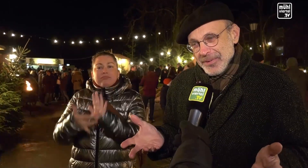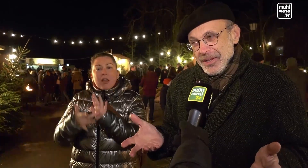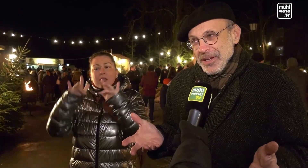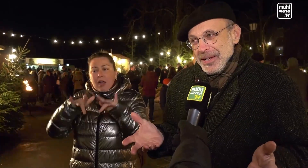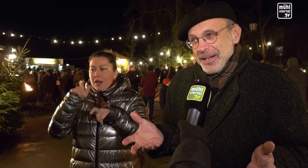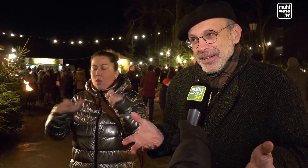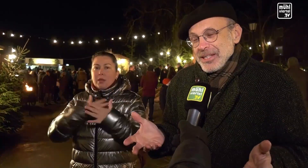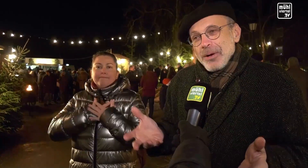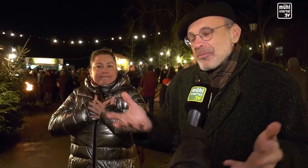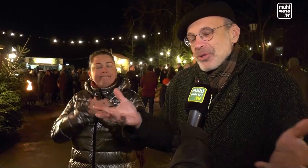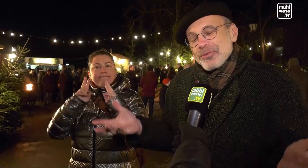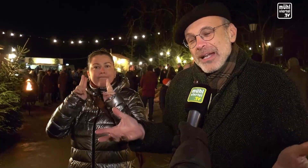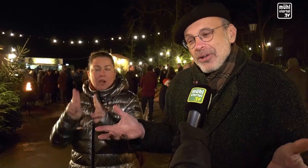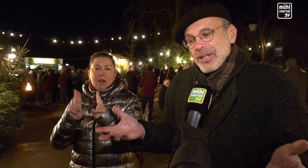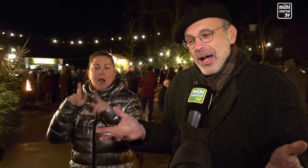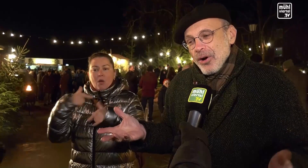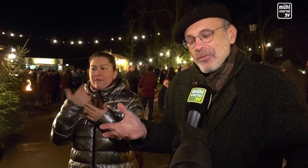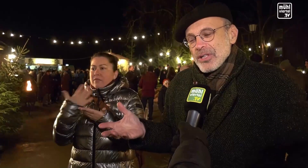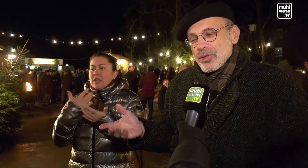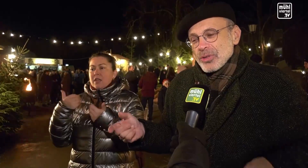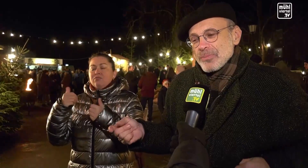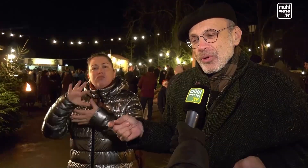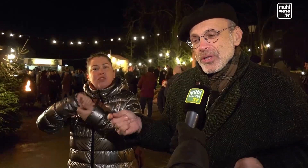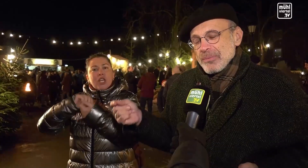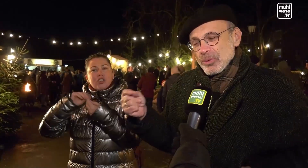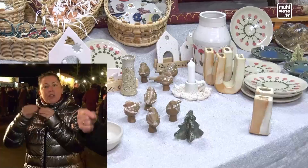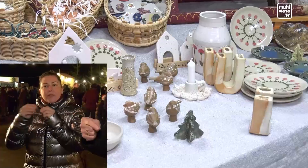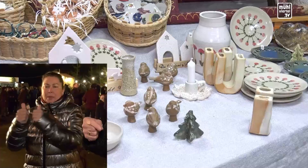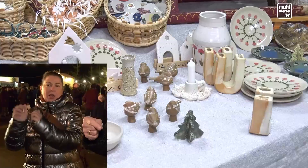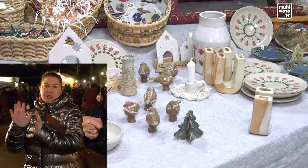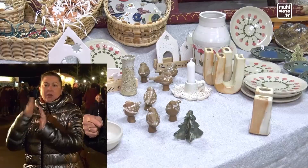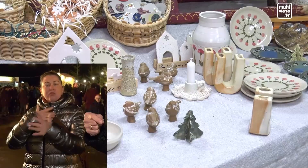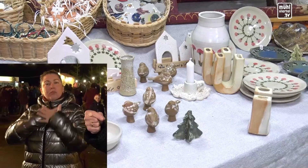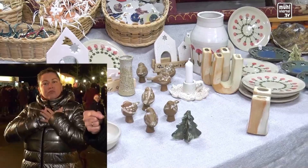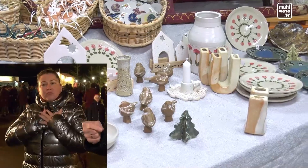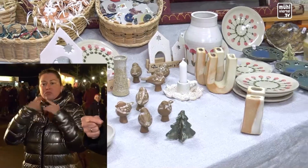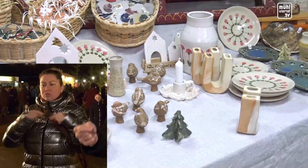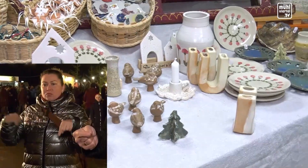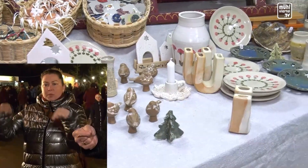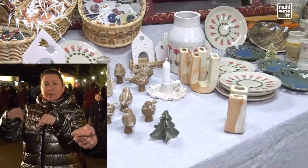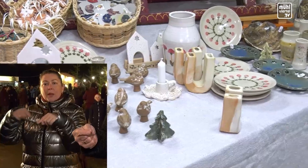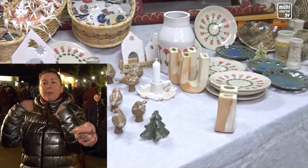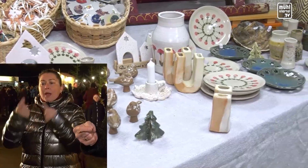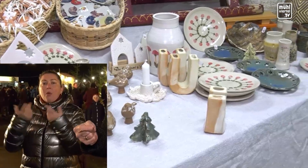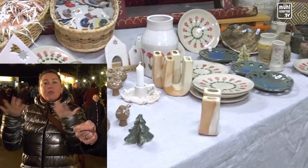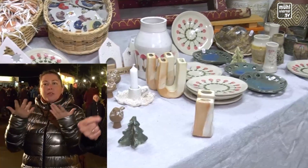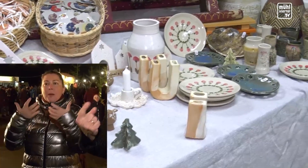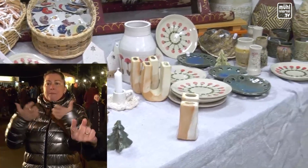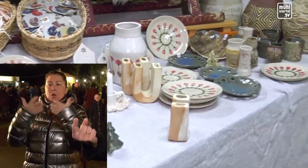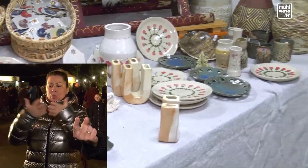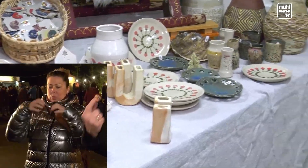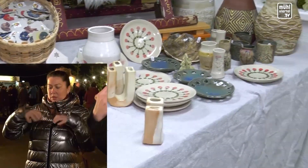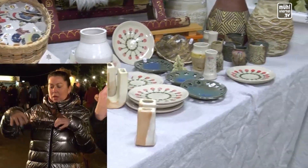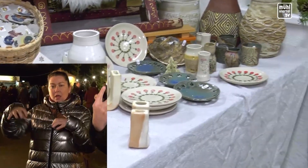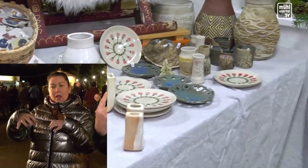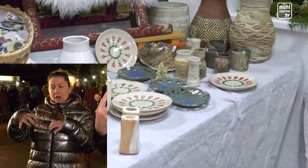sehen. Das sagen viele andere auch, aber es ist so, dass bei uns die Produkte von Menschen gemacht werden, die